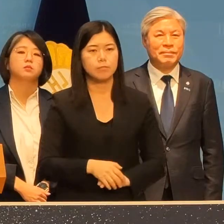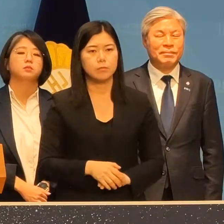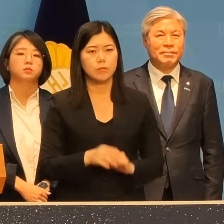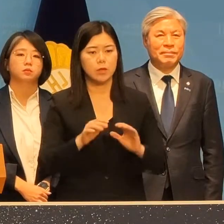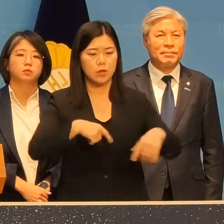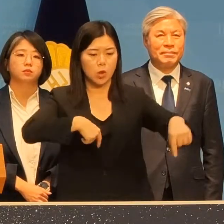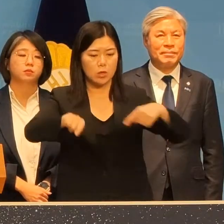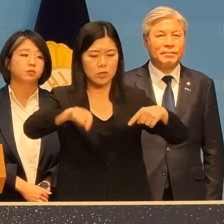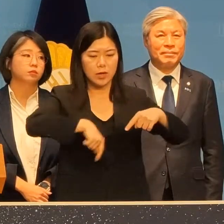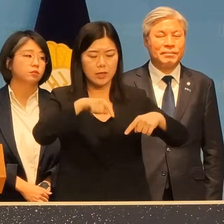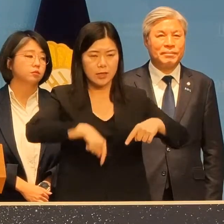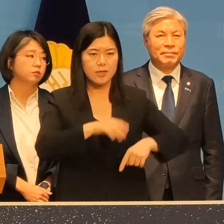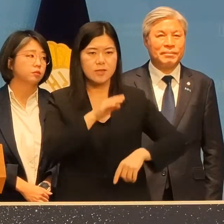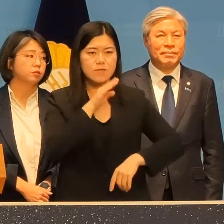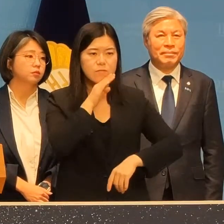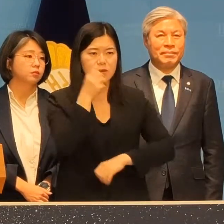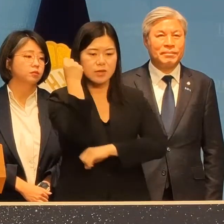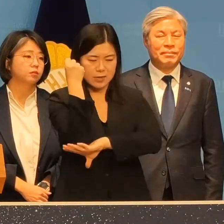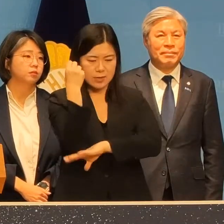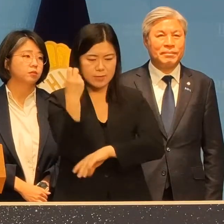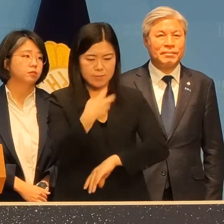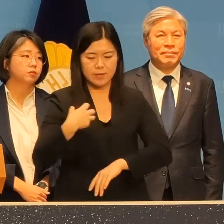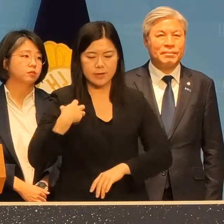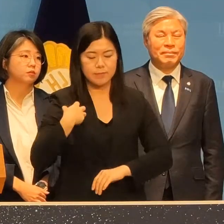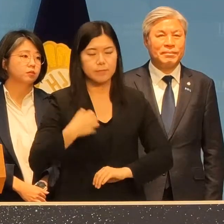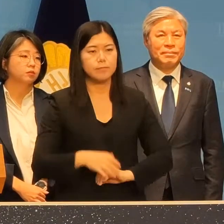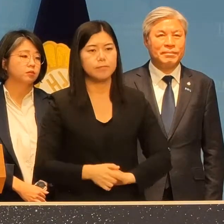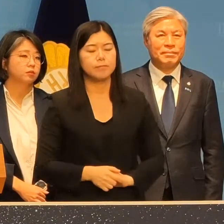정치의 본령이자 의무인 것입니다.